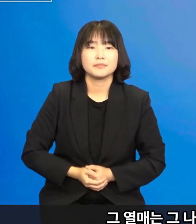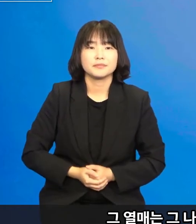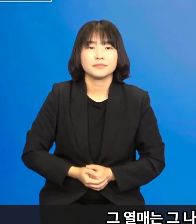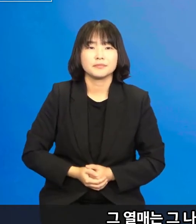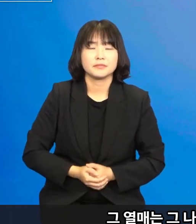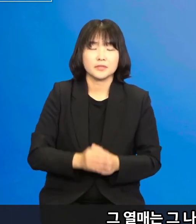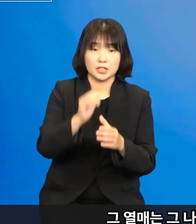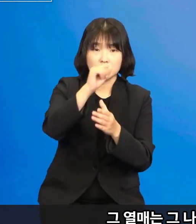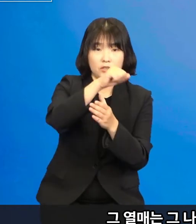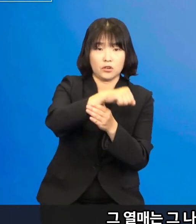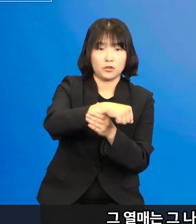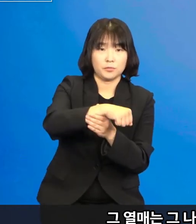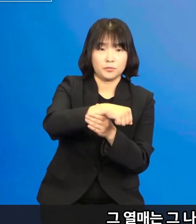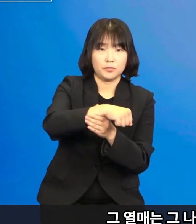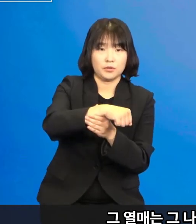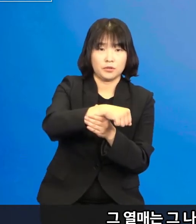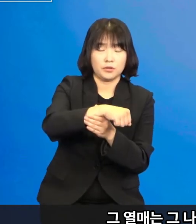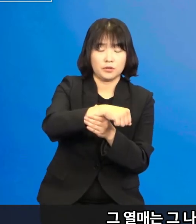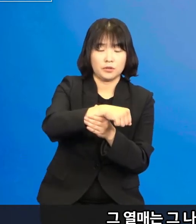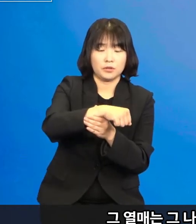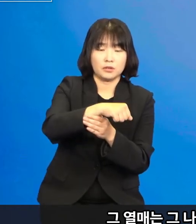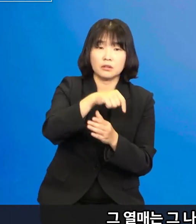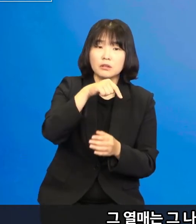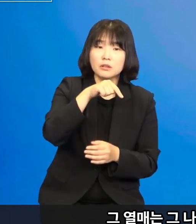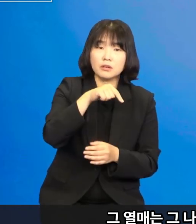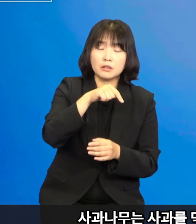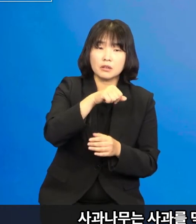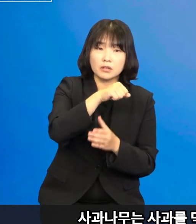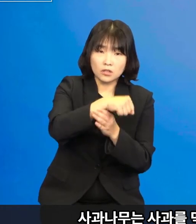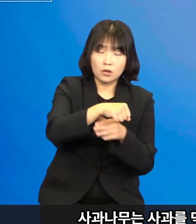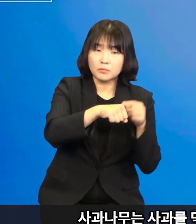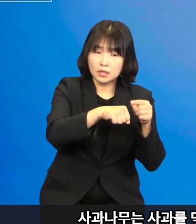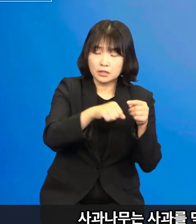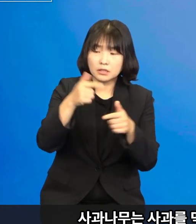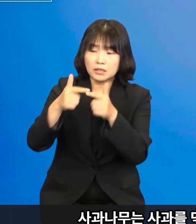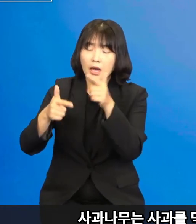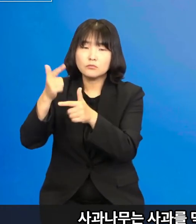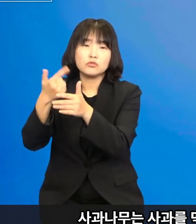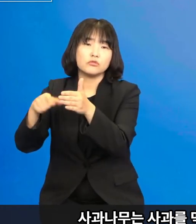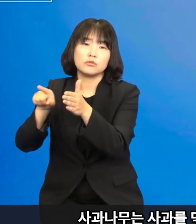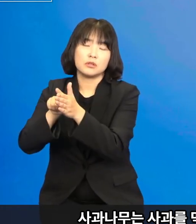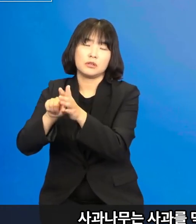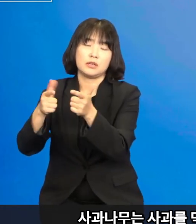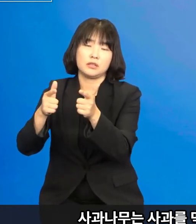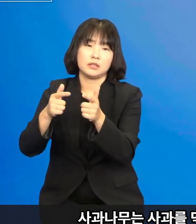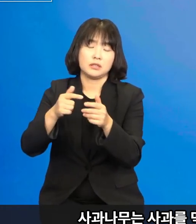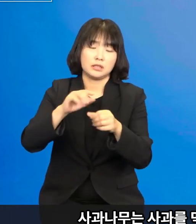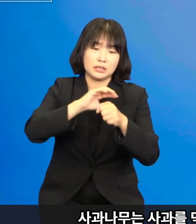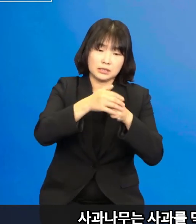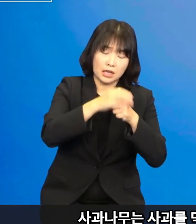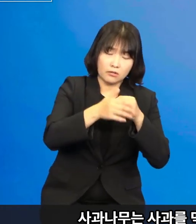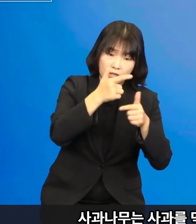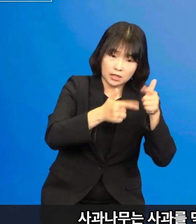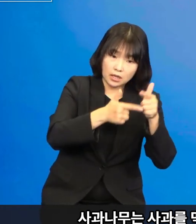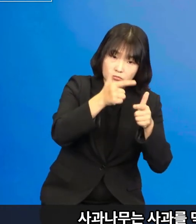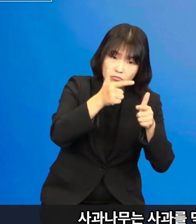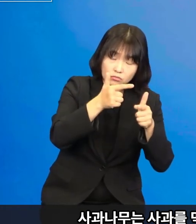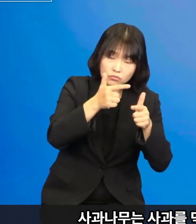그 열매는 그 나무를 위한 것이 아닙니다. 사과 나무는 사과를 먹지 않습니다.